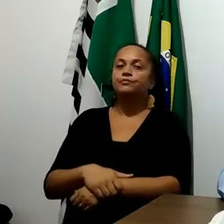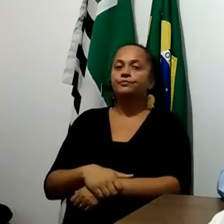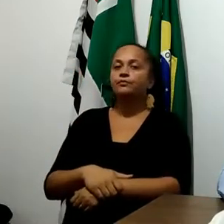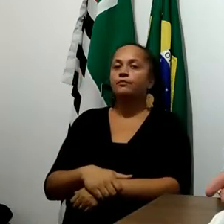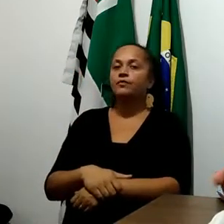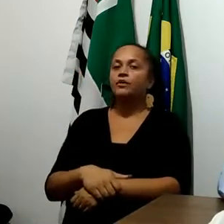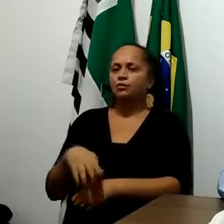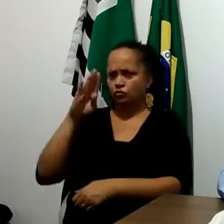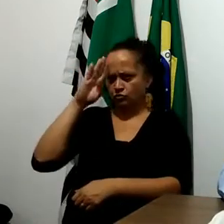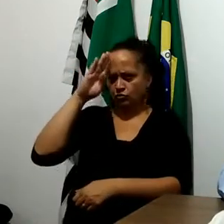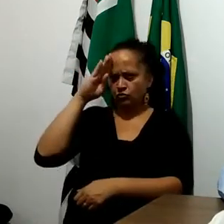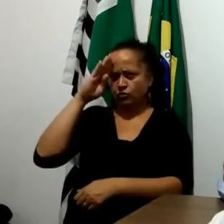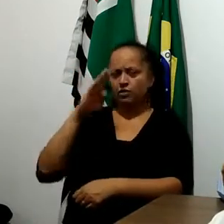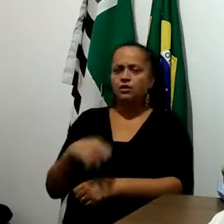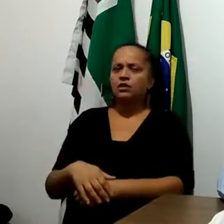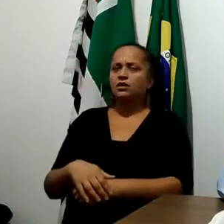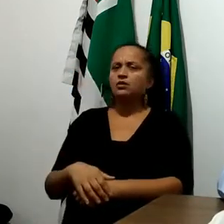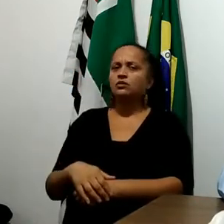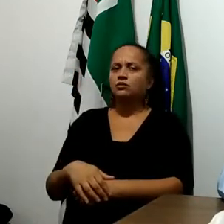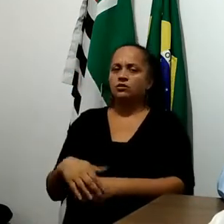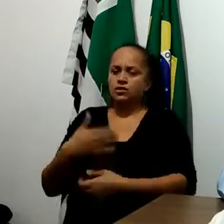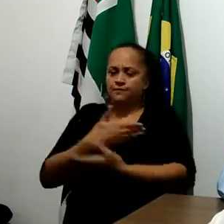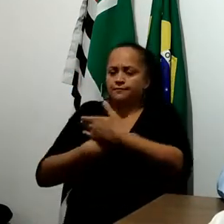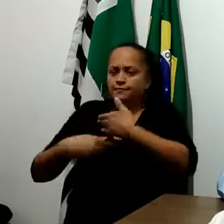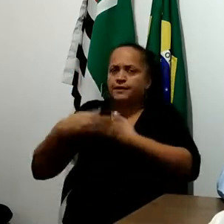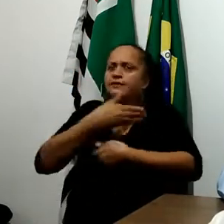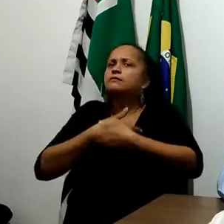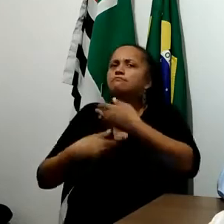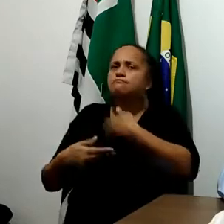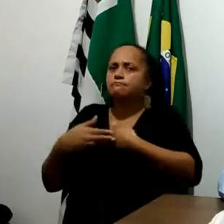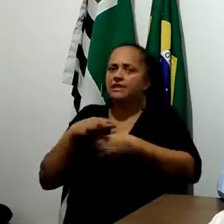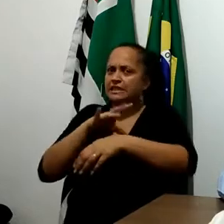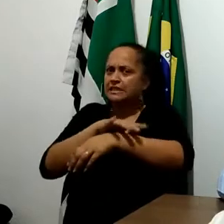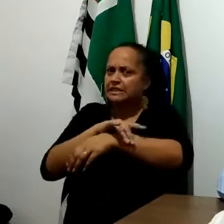soldado de ser ferido, de ser machucado, de